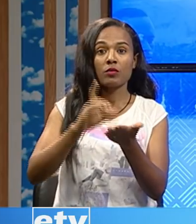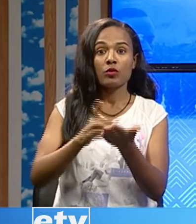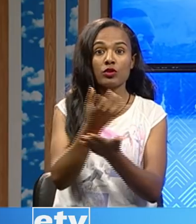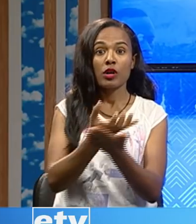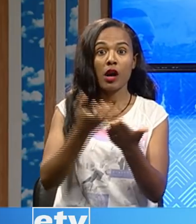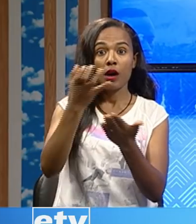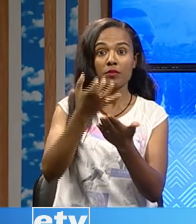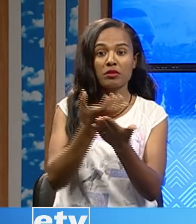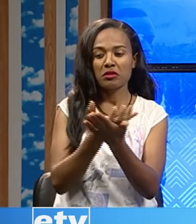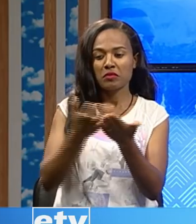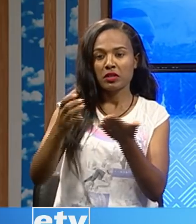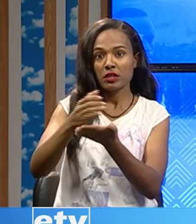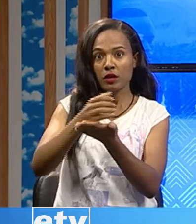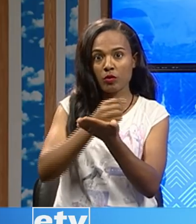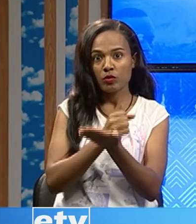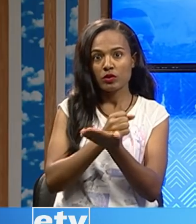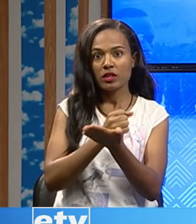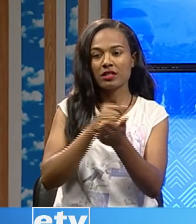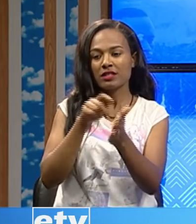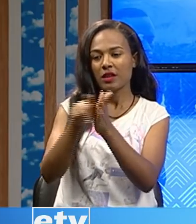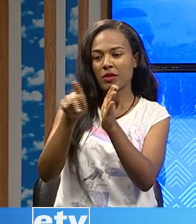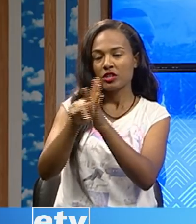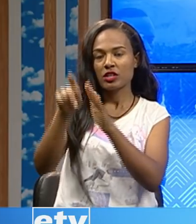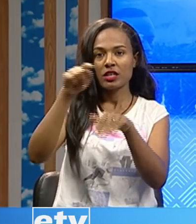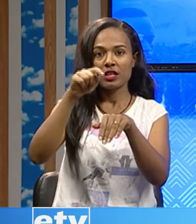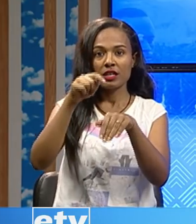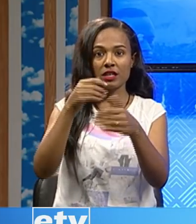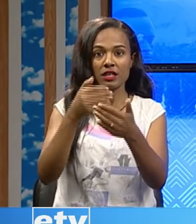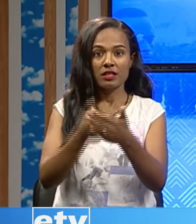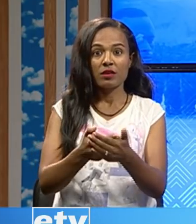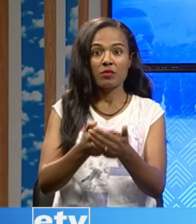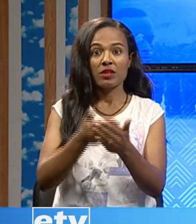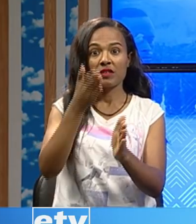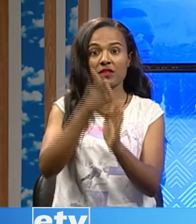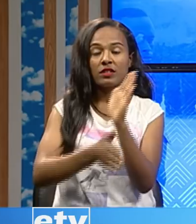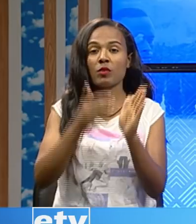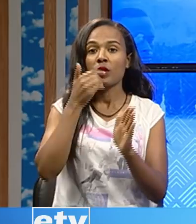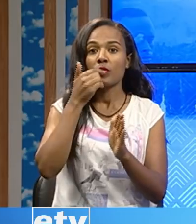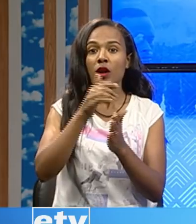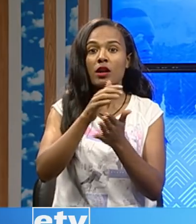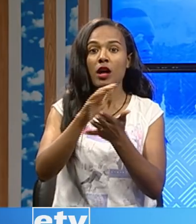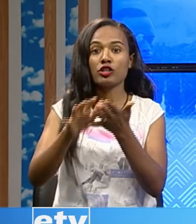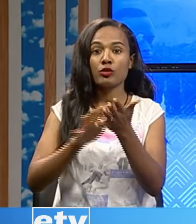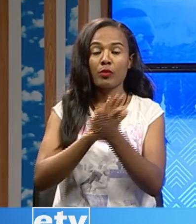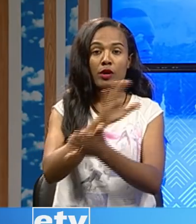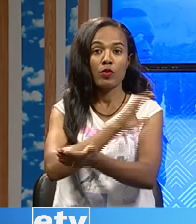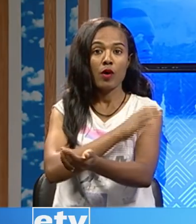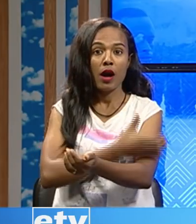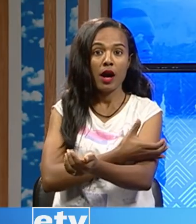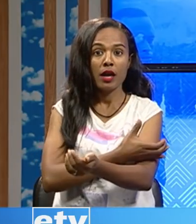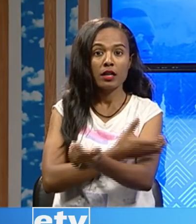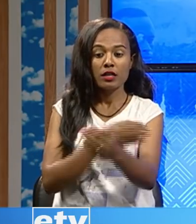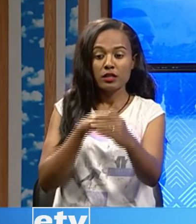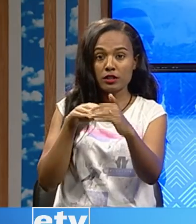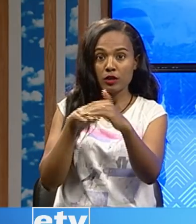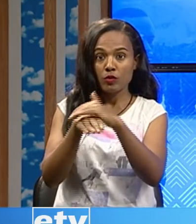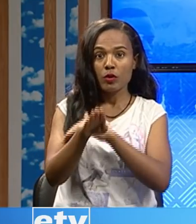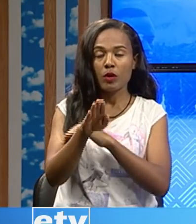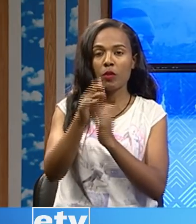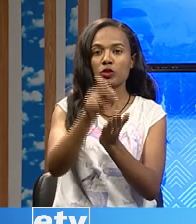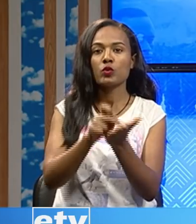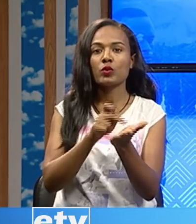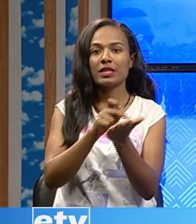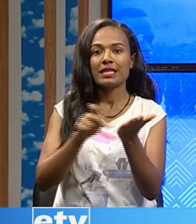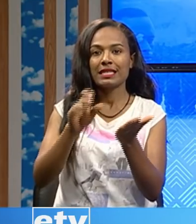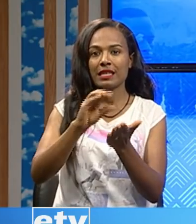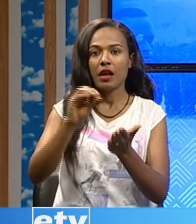ጀምሮ ንጹሃንን በገፍ እስከ መረሸን የደረሰ ድርጊትን ፈጽሟል ብለዋል። አሸባሪው ኃይል ሰርጎ በገባባቸው የደሴና